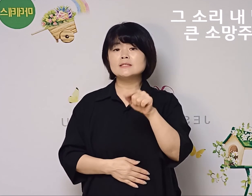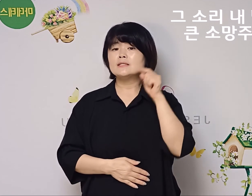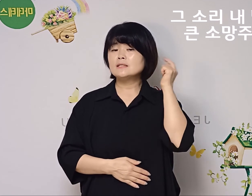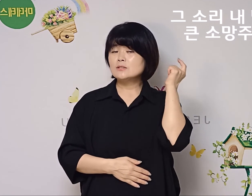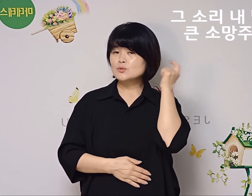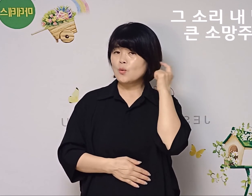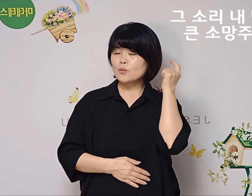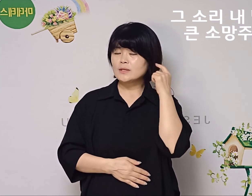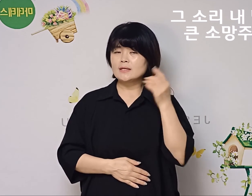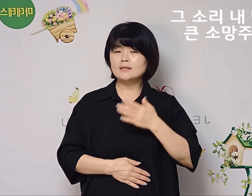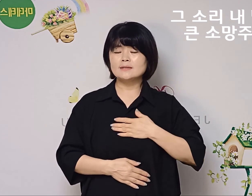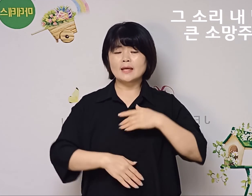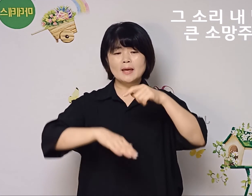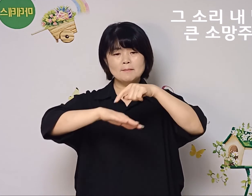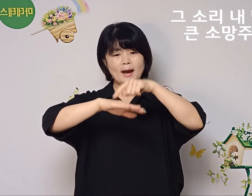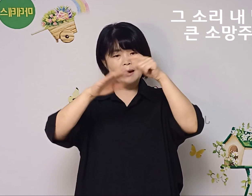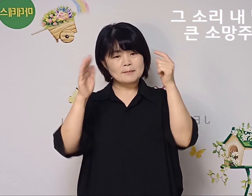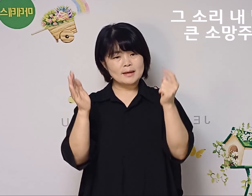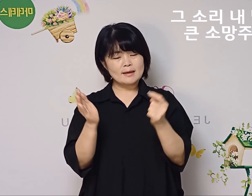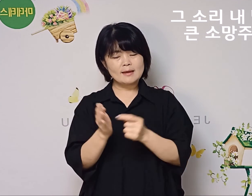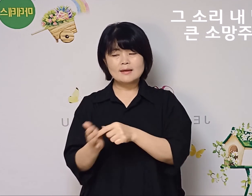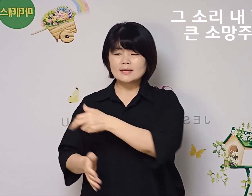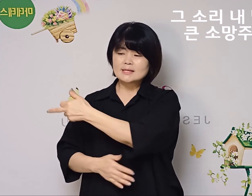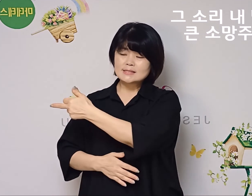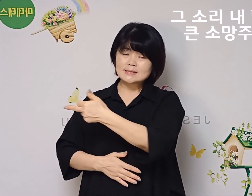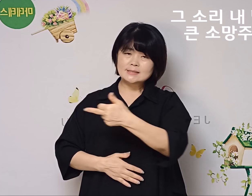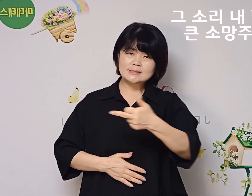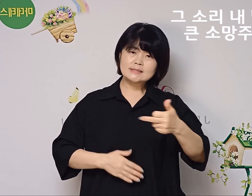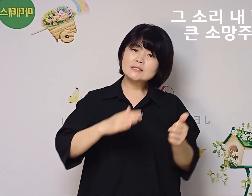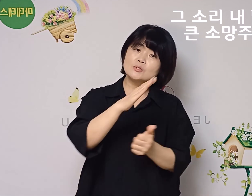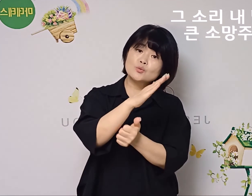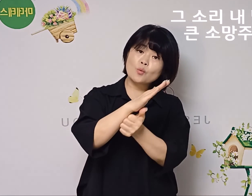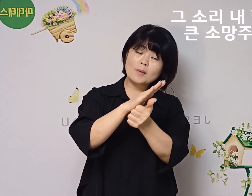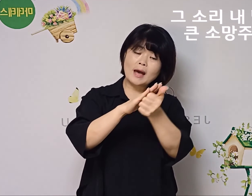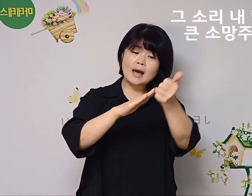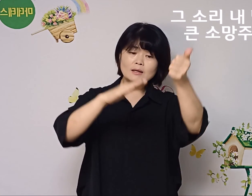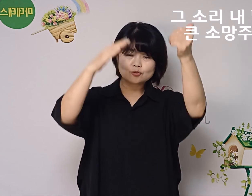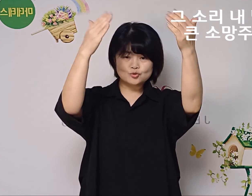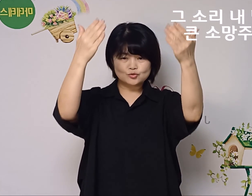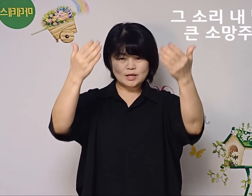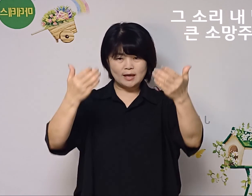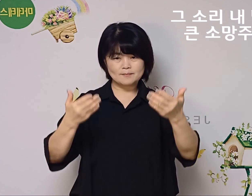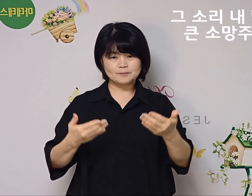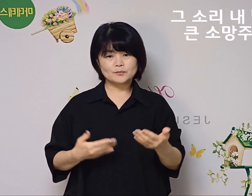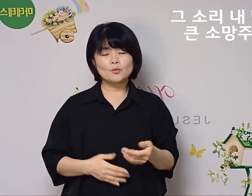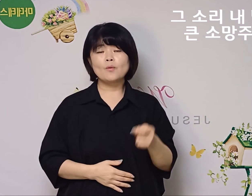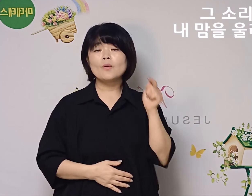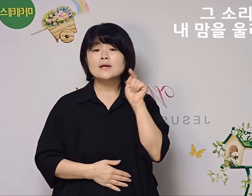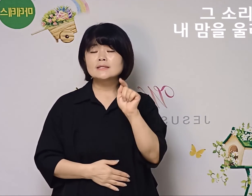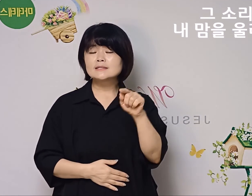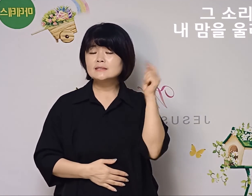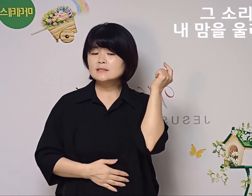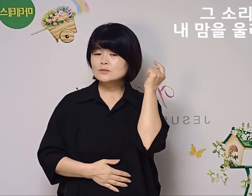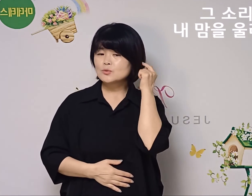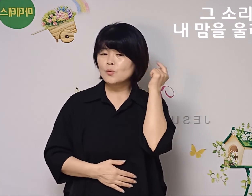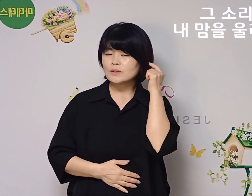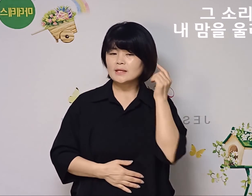그 소리 내 마음에 큰 소망 주네. 또 그 소리